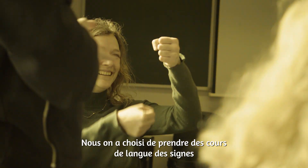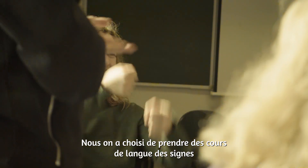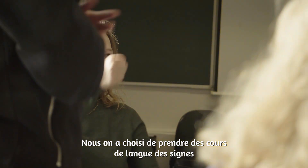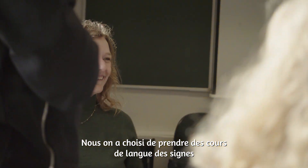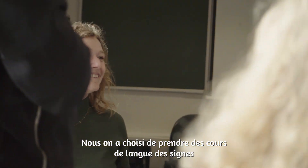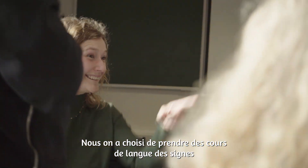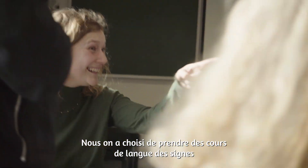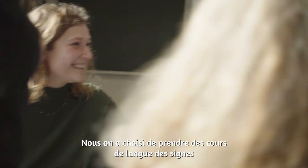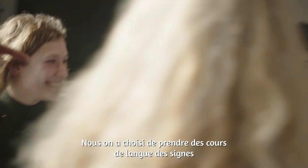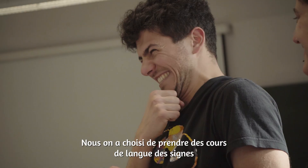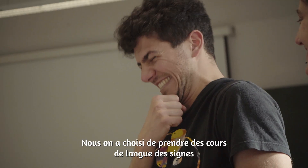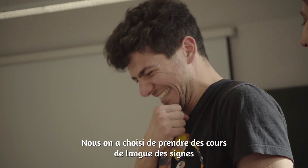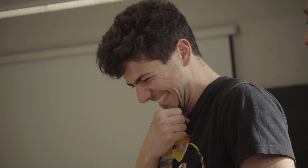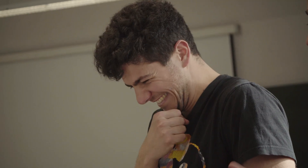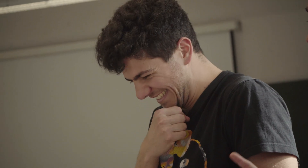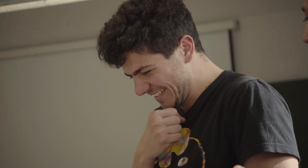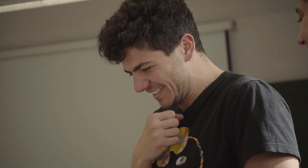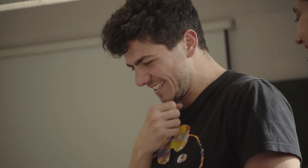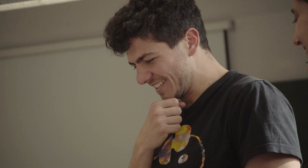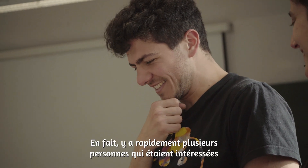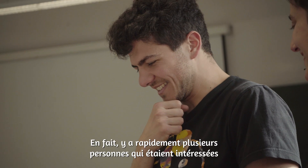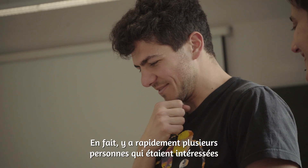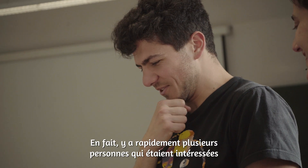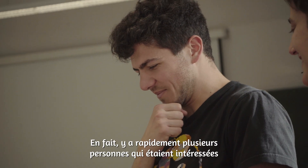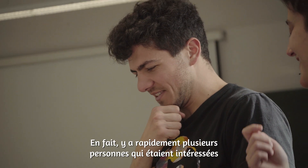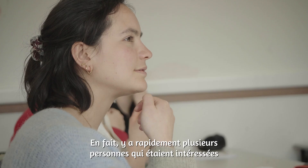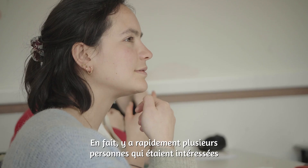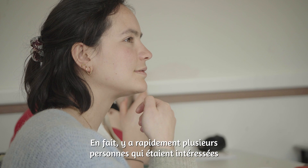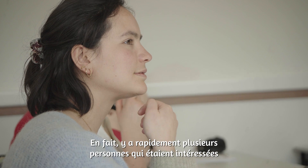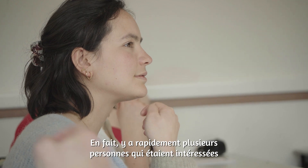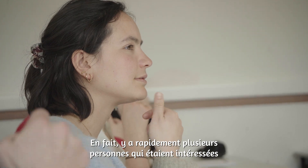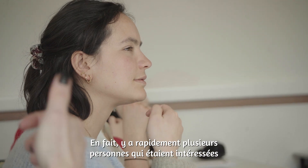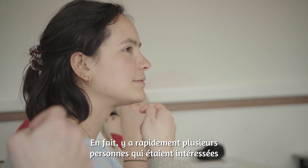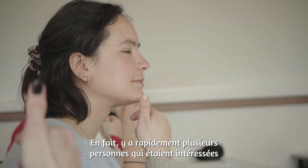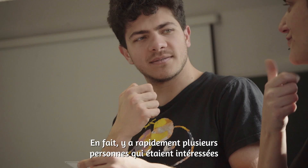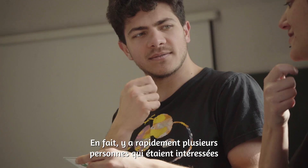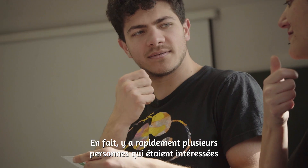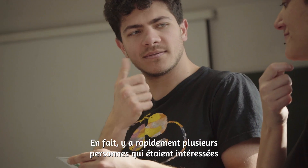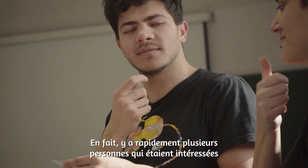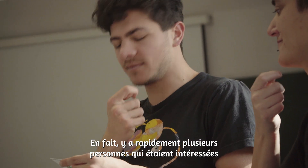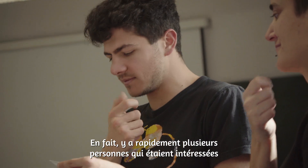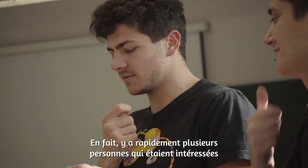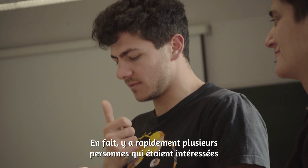nous on a choisi de prendre des cours de langue des signes. En fait, il y a rapidement plusieurs personnes qui étaient